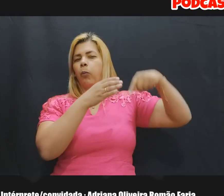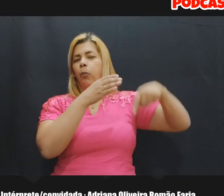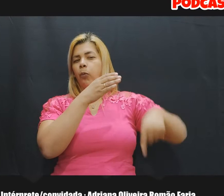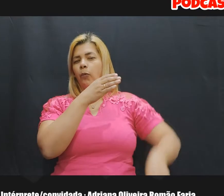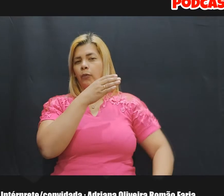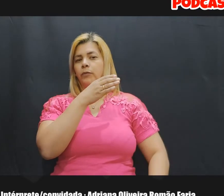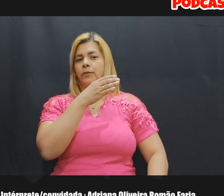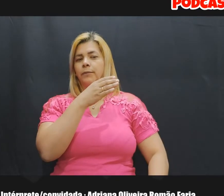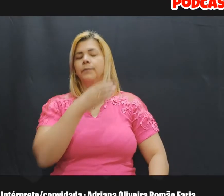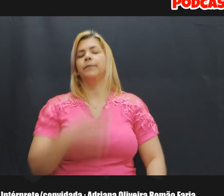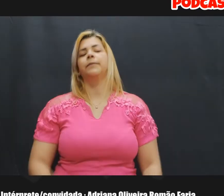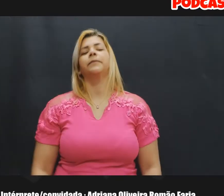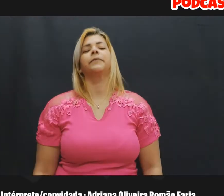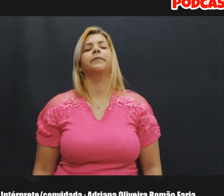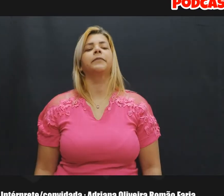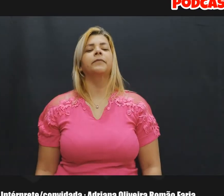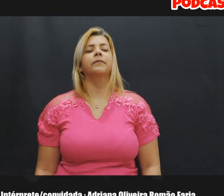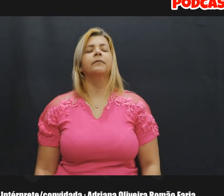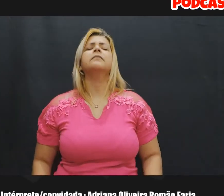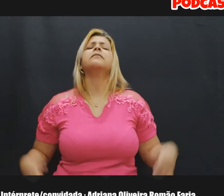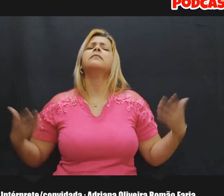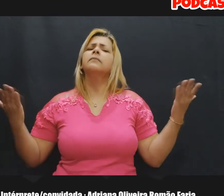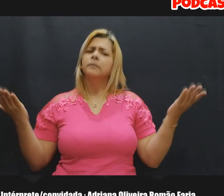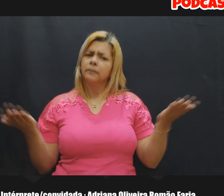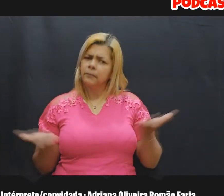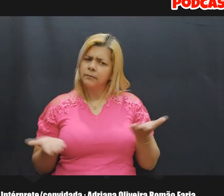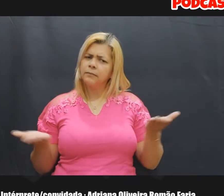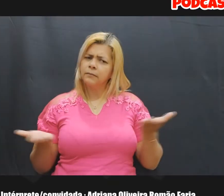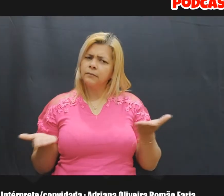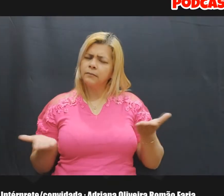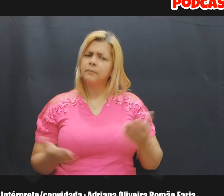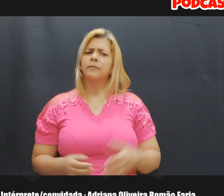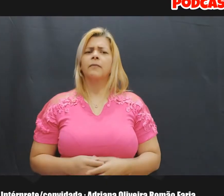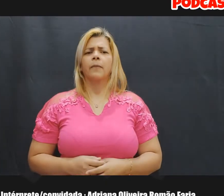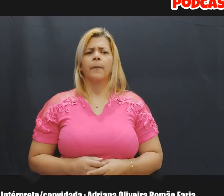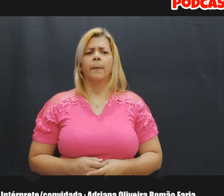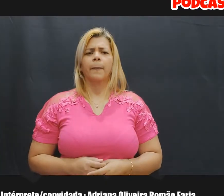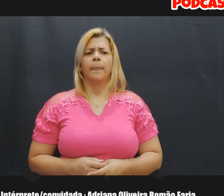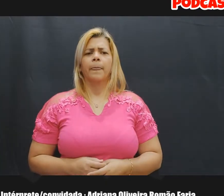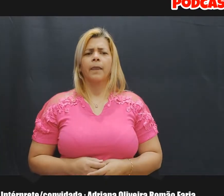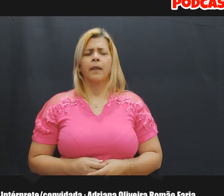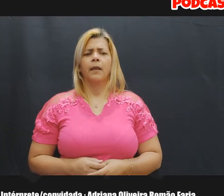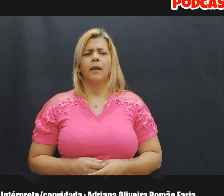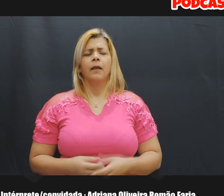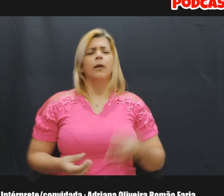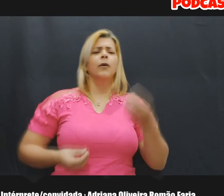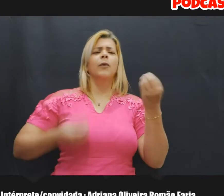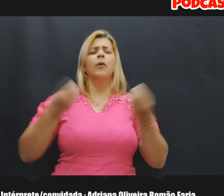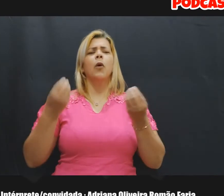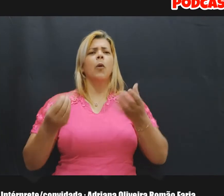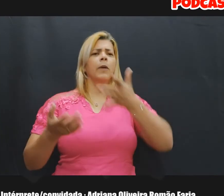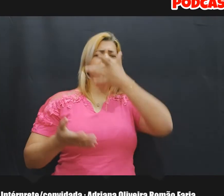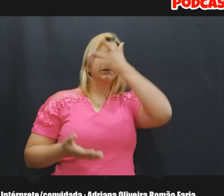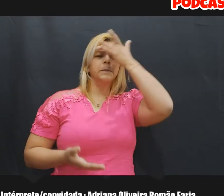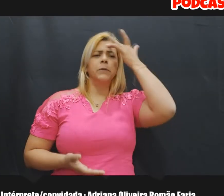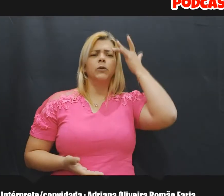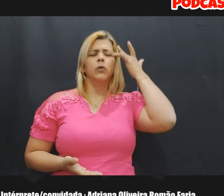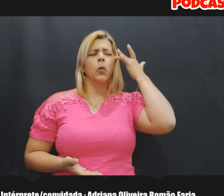Sim. Hoje, professora, como que a senhora olha esse público? Como que a senhora